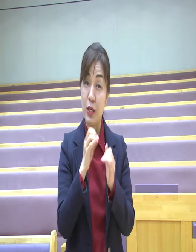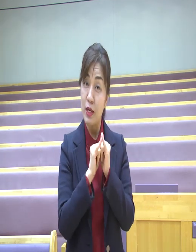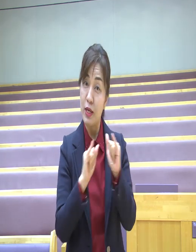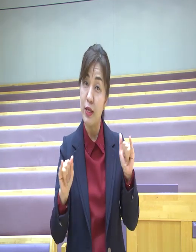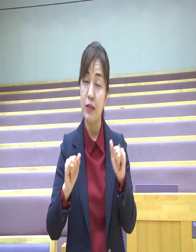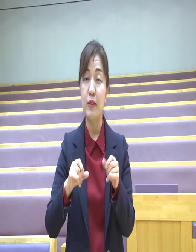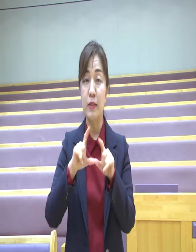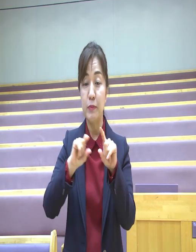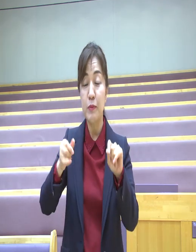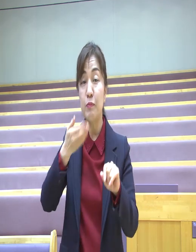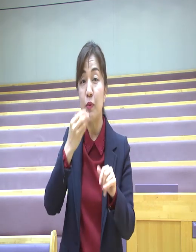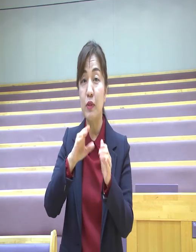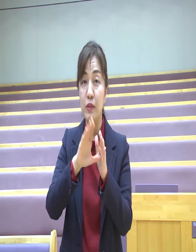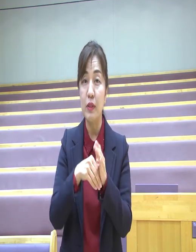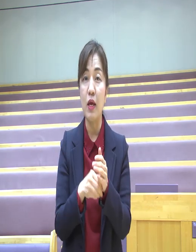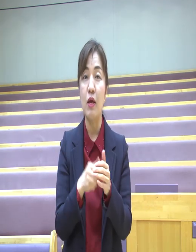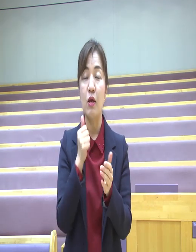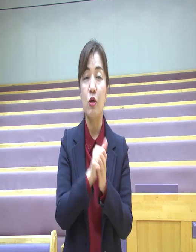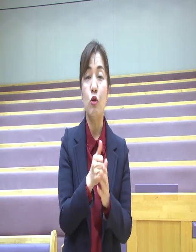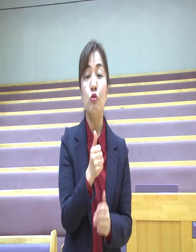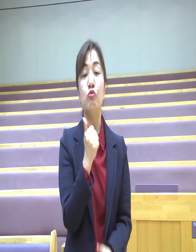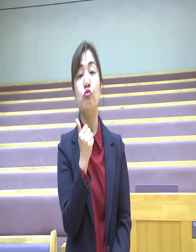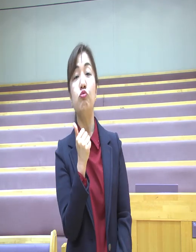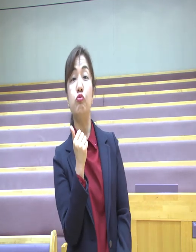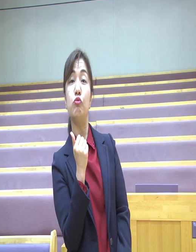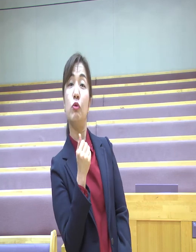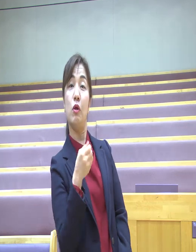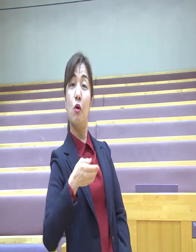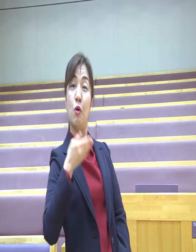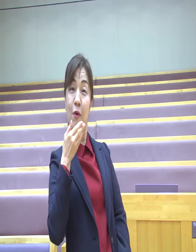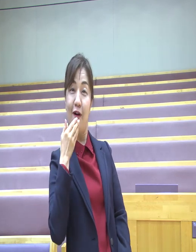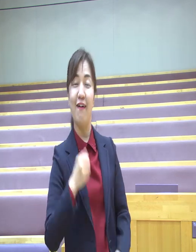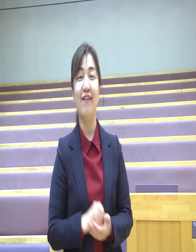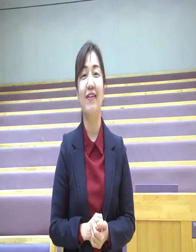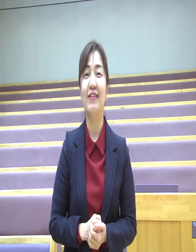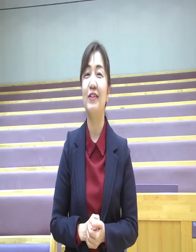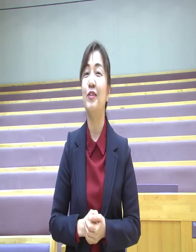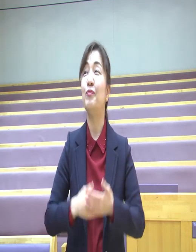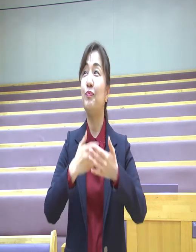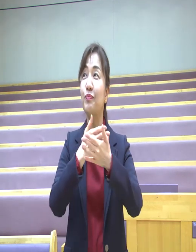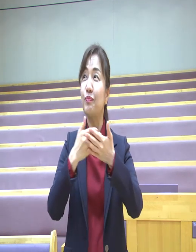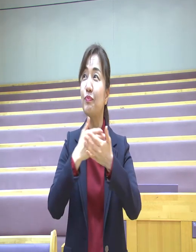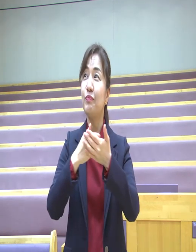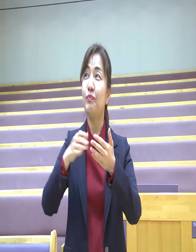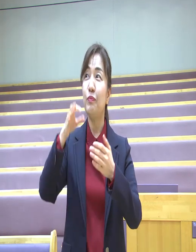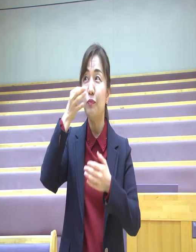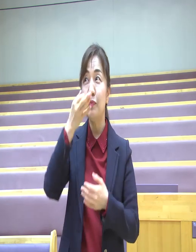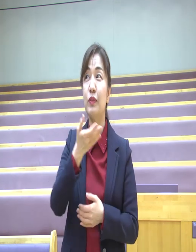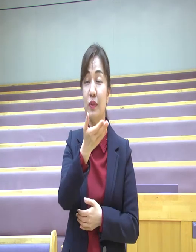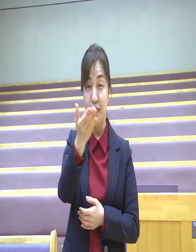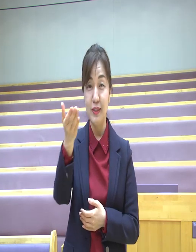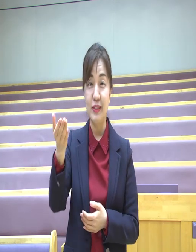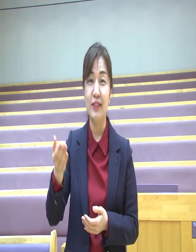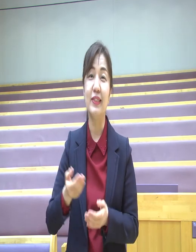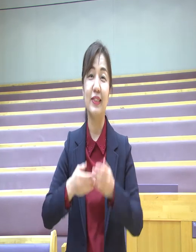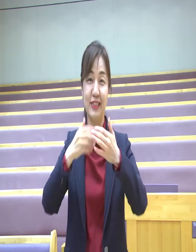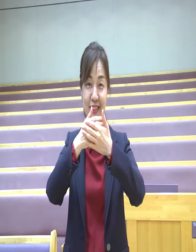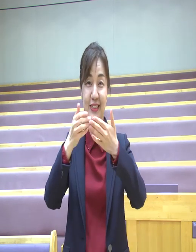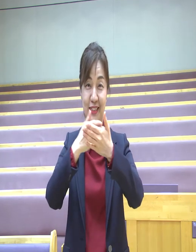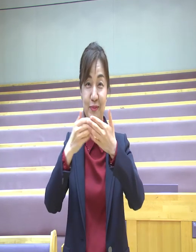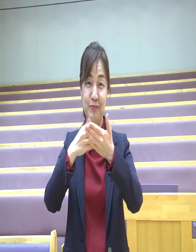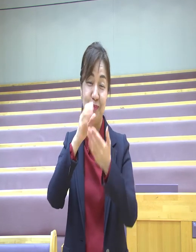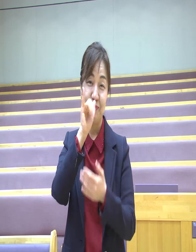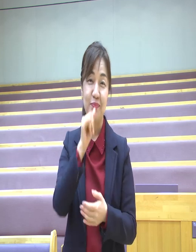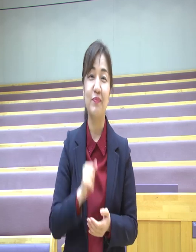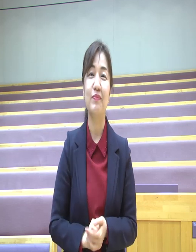유월절 음식을 먹을 때 뒤로 비스듬히 편안하게 기대어 먹습니다. 여러분 화면에 보여드리는 이